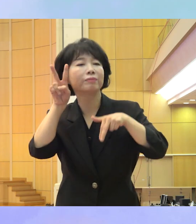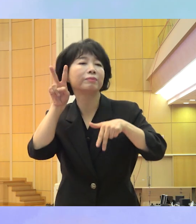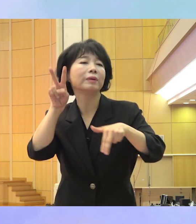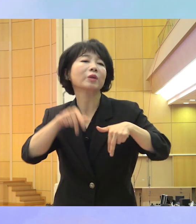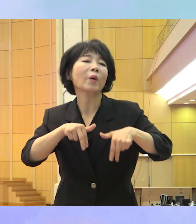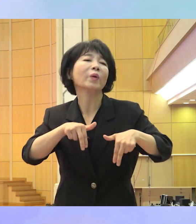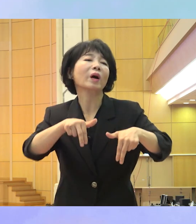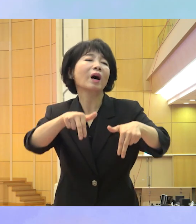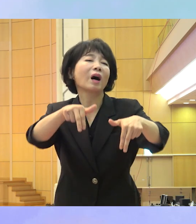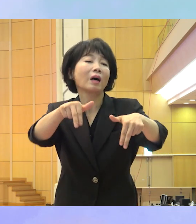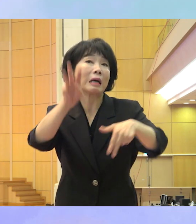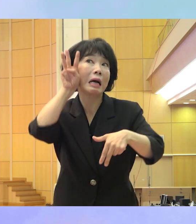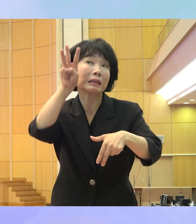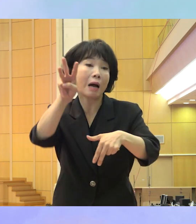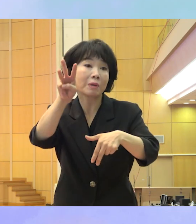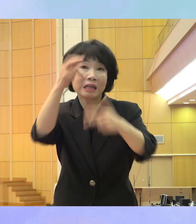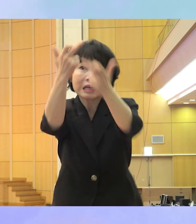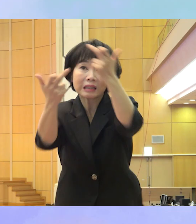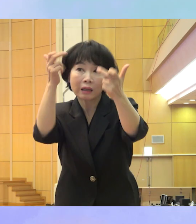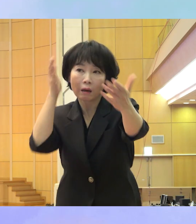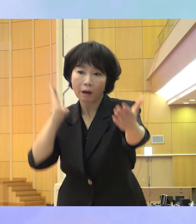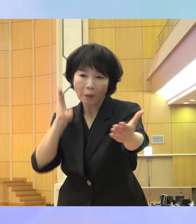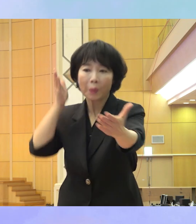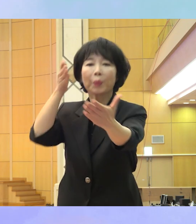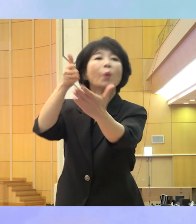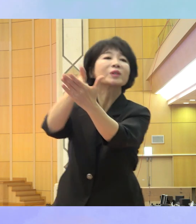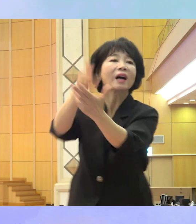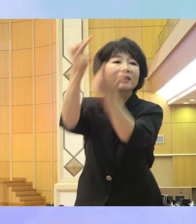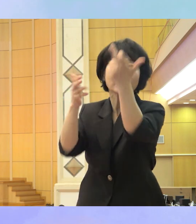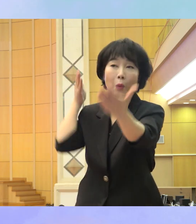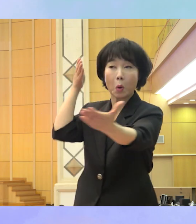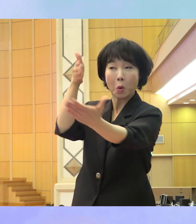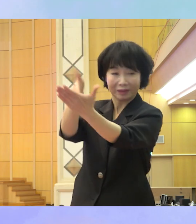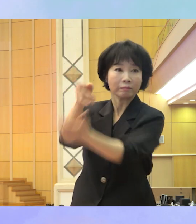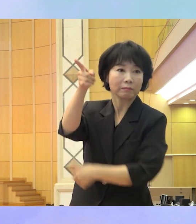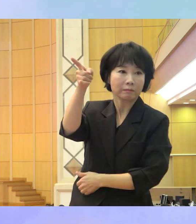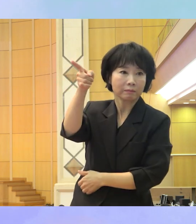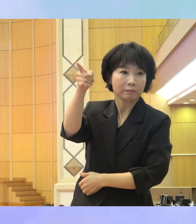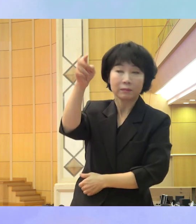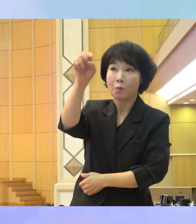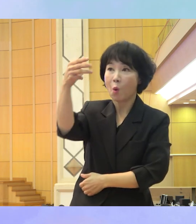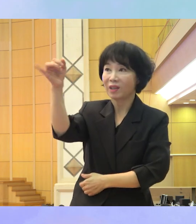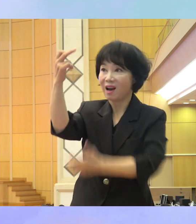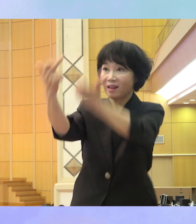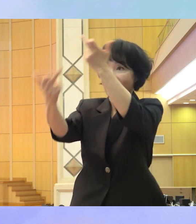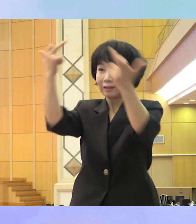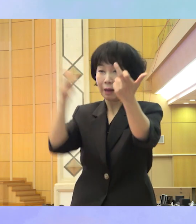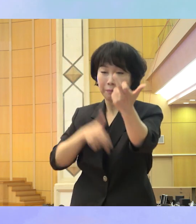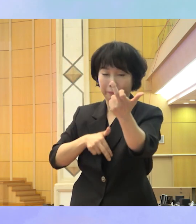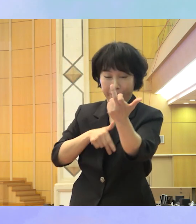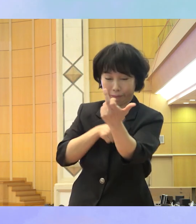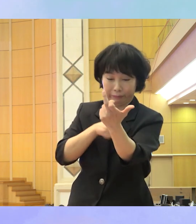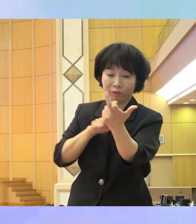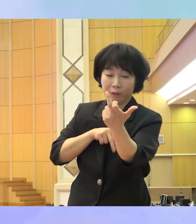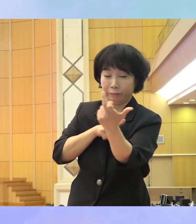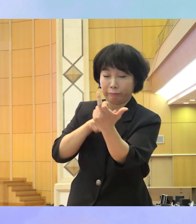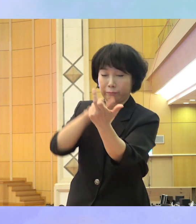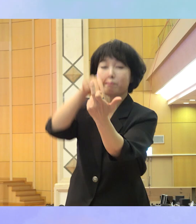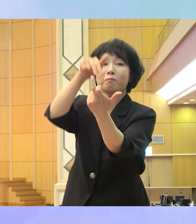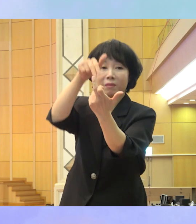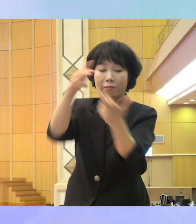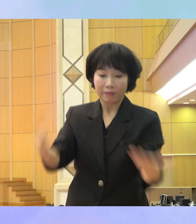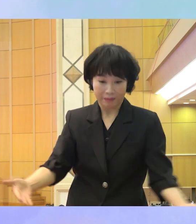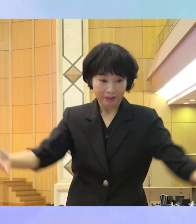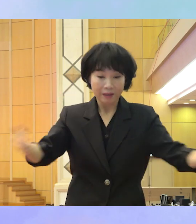3일째 모리아산에 도착했습니다. 그리고 모리아산 중턱까지 올라가서 제단을